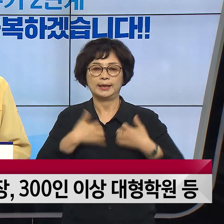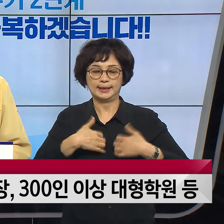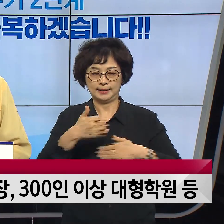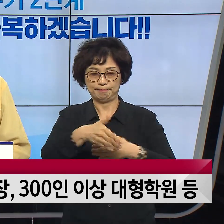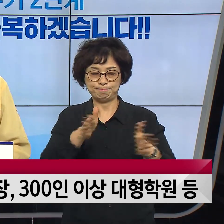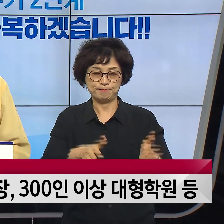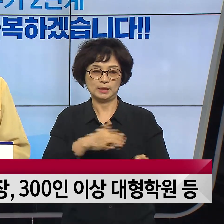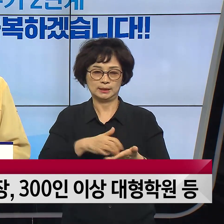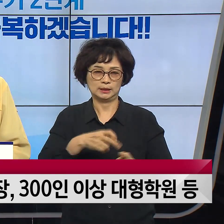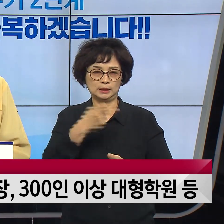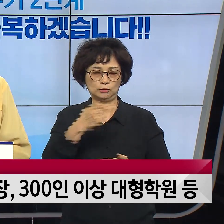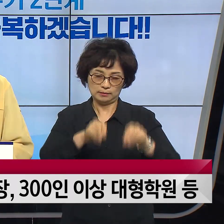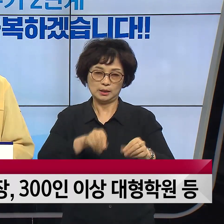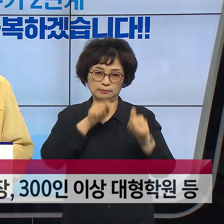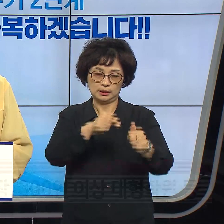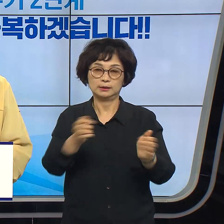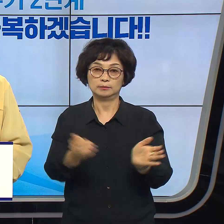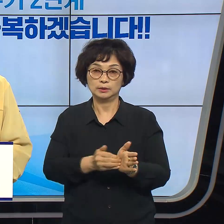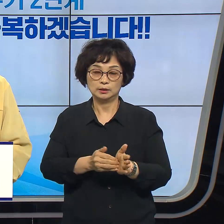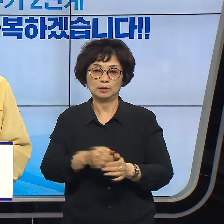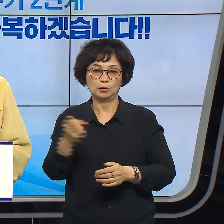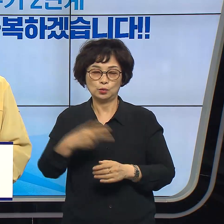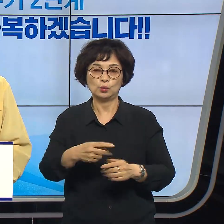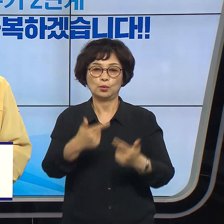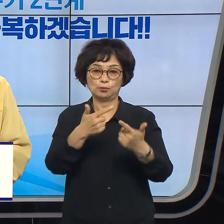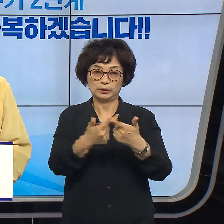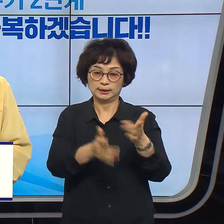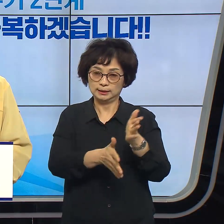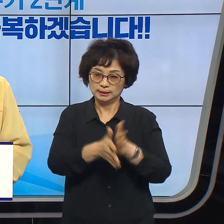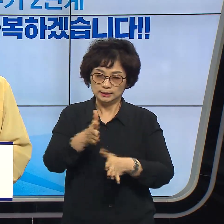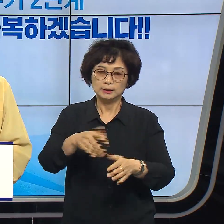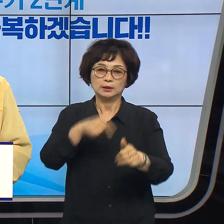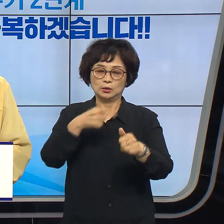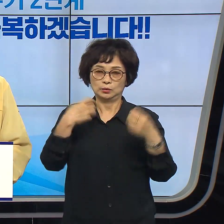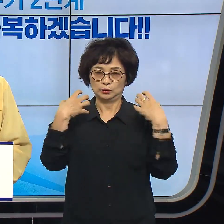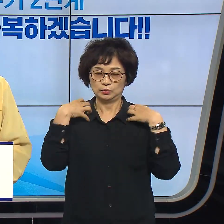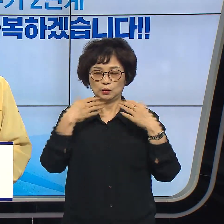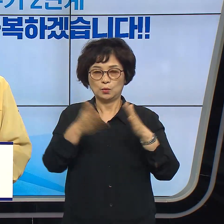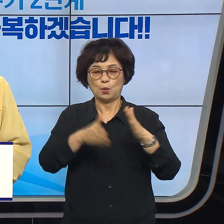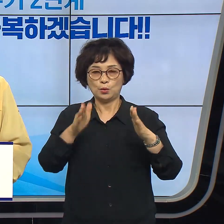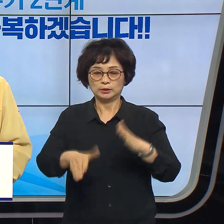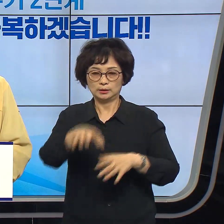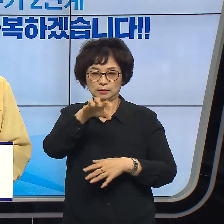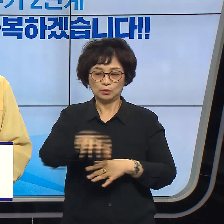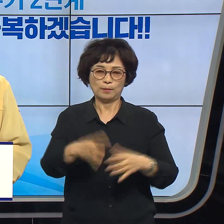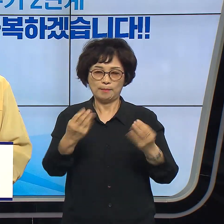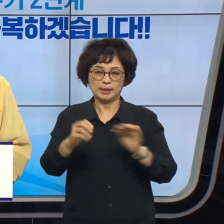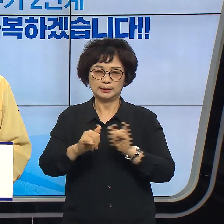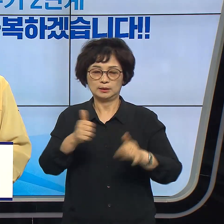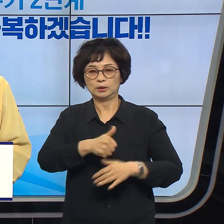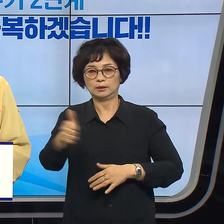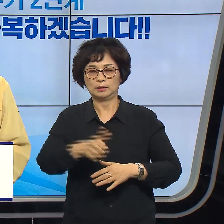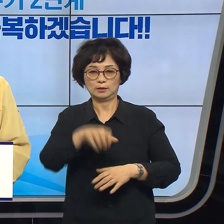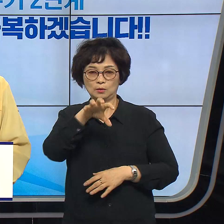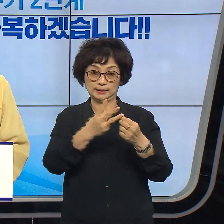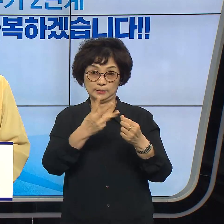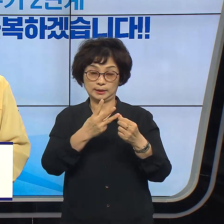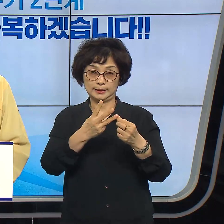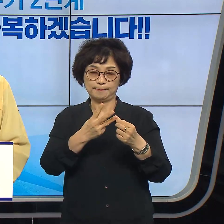등 총 12종입니다. 시와 구군, 교육청 등 공공기관이 운영하는 실내 다중이용시설의 운영도